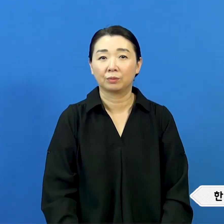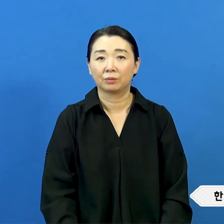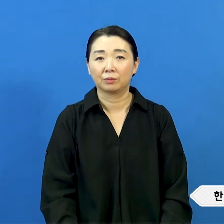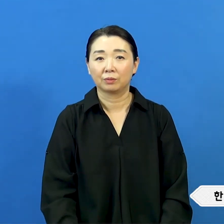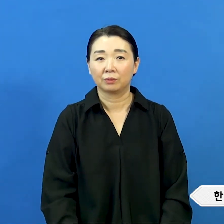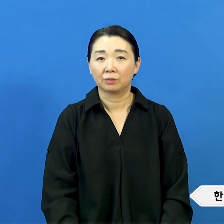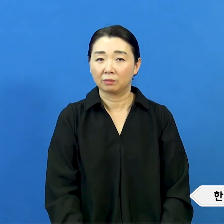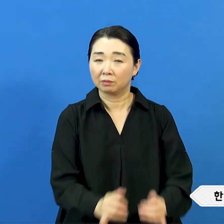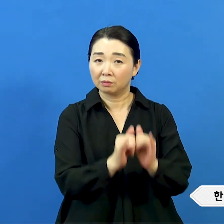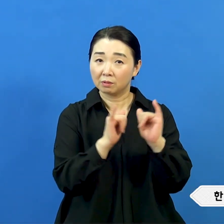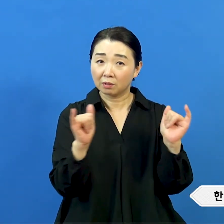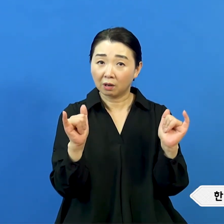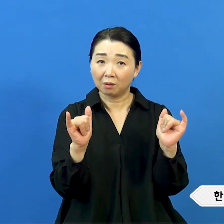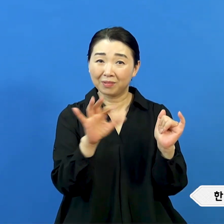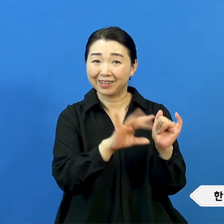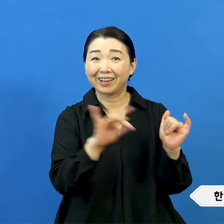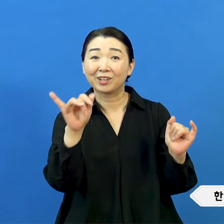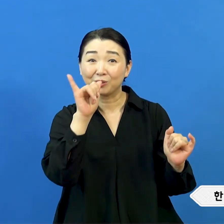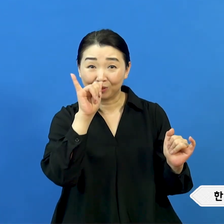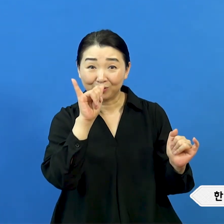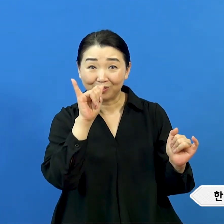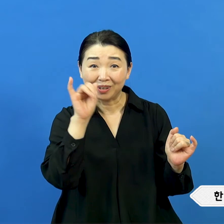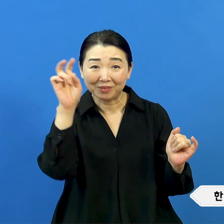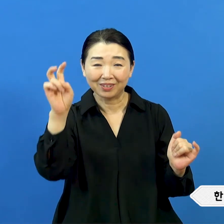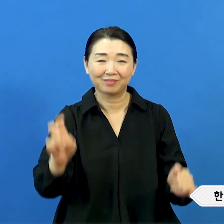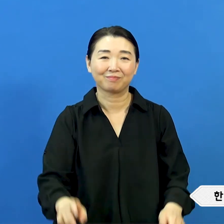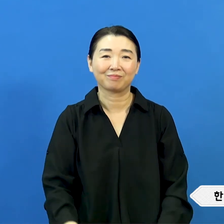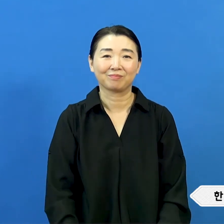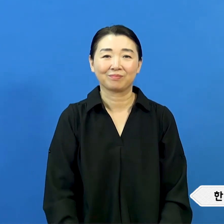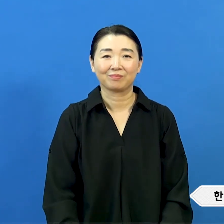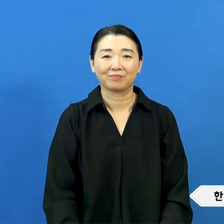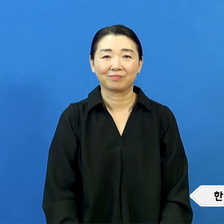그런 사람들이 간혹 있지요, 주위에.